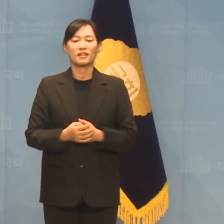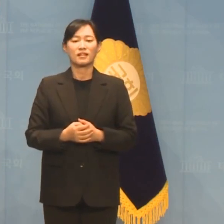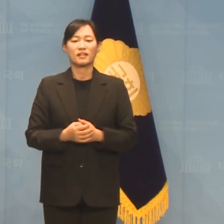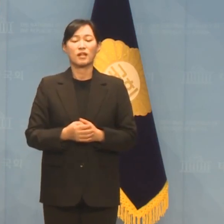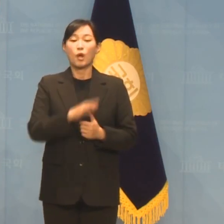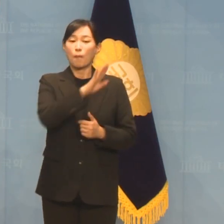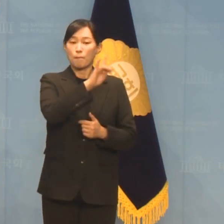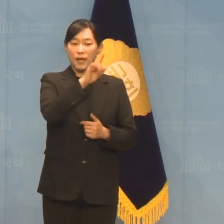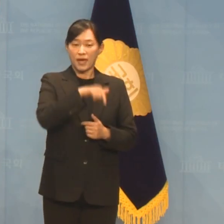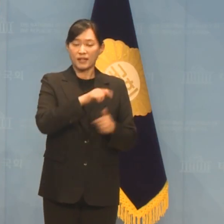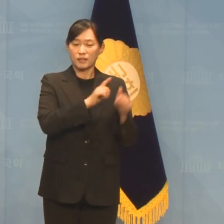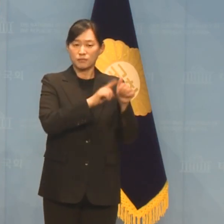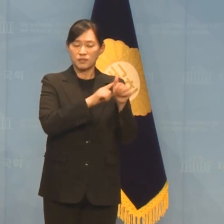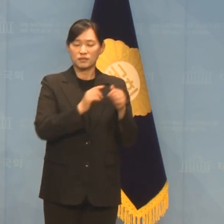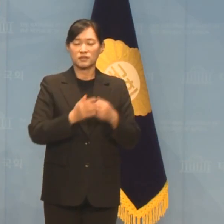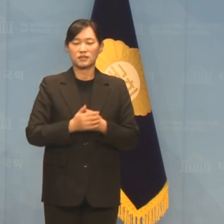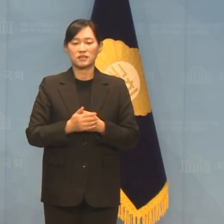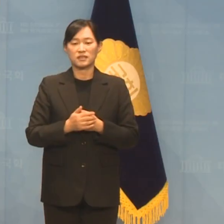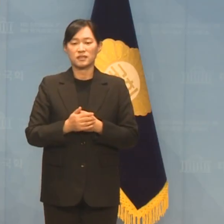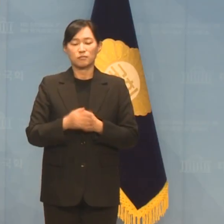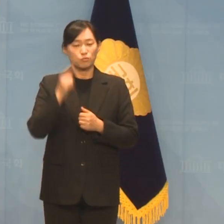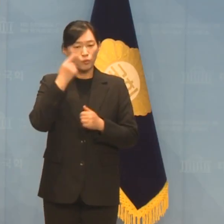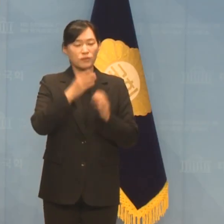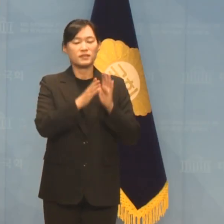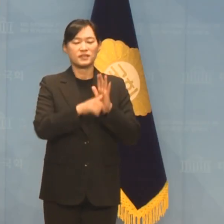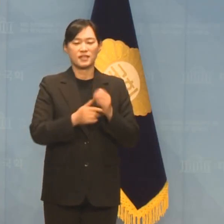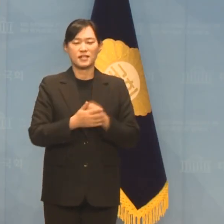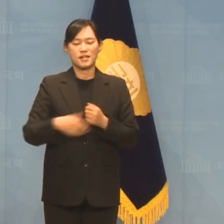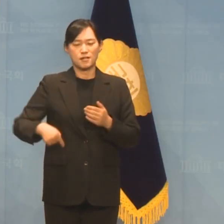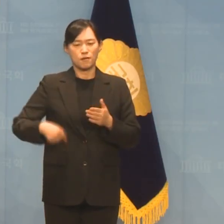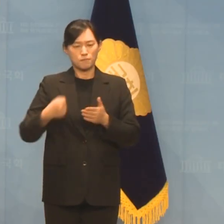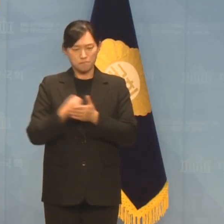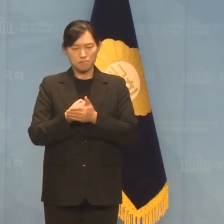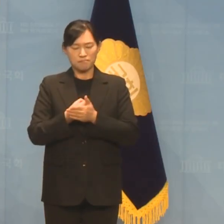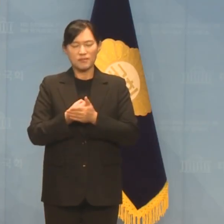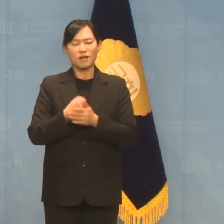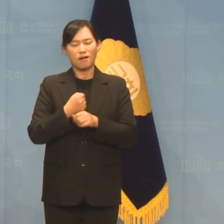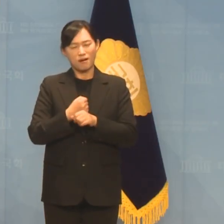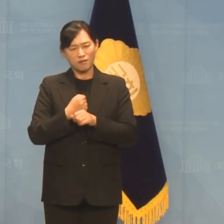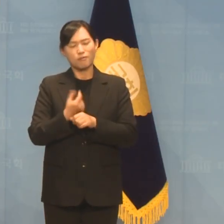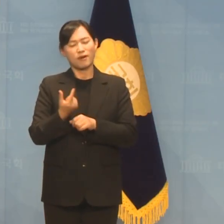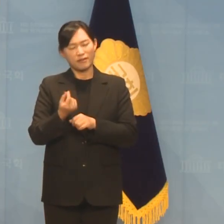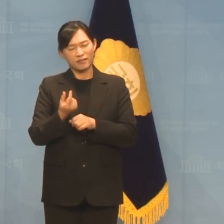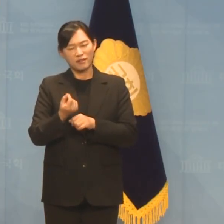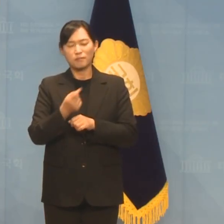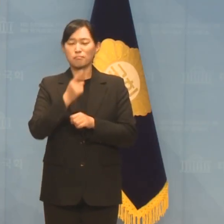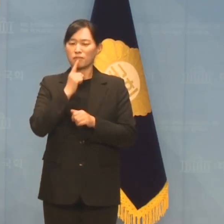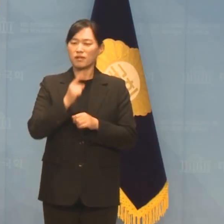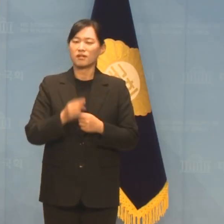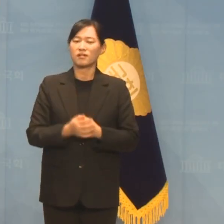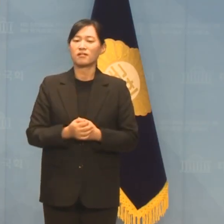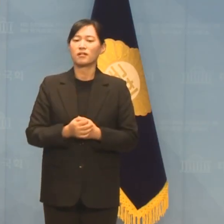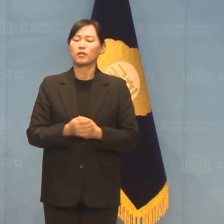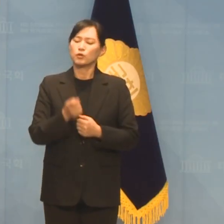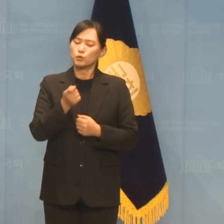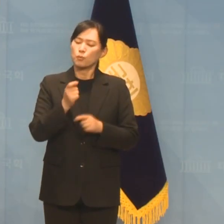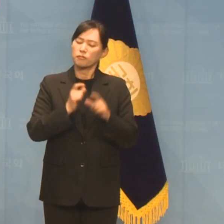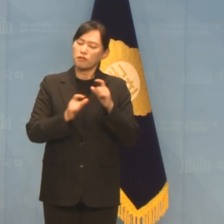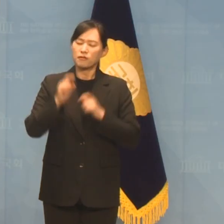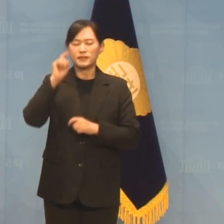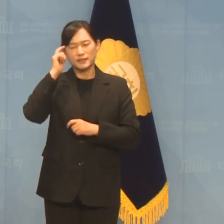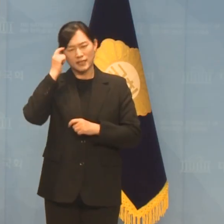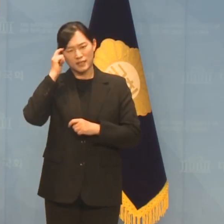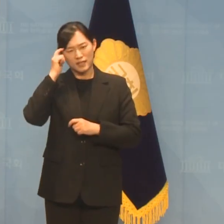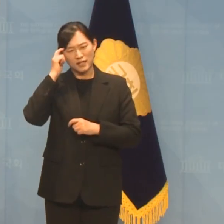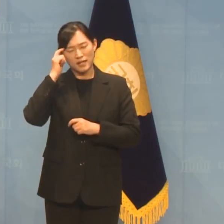백모 씨의 경우 귀순 의향에 대한 질문에 결심이 생기려고 하는 것 같기도 합니다. 좀 더